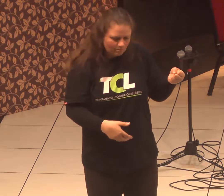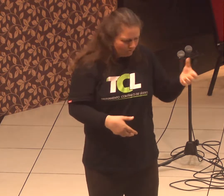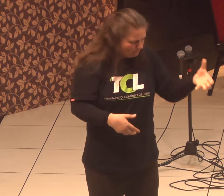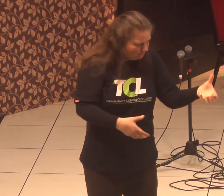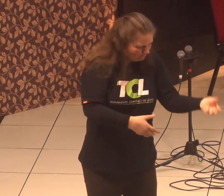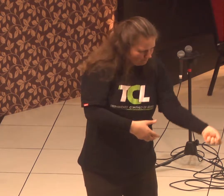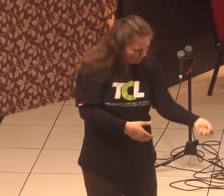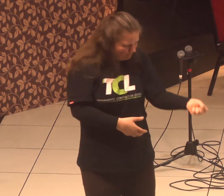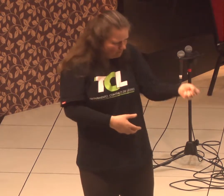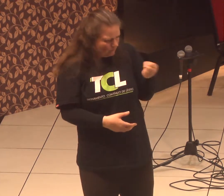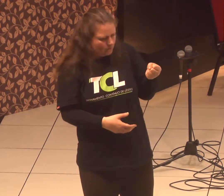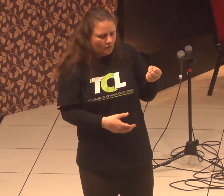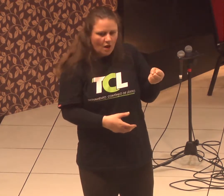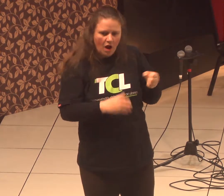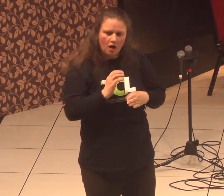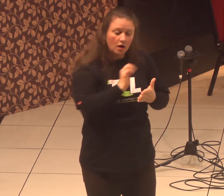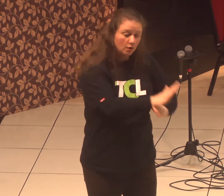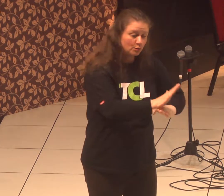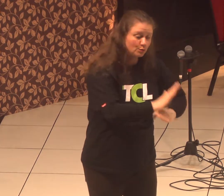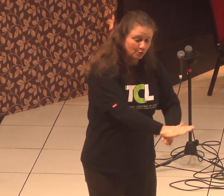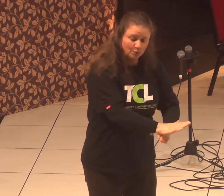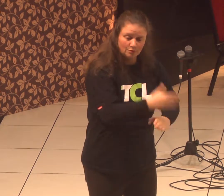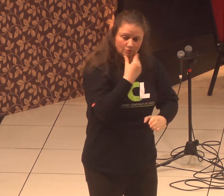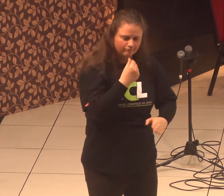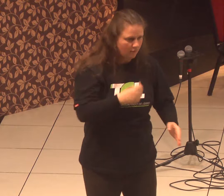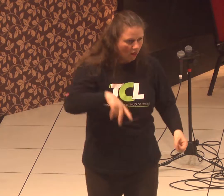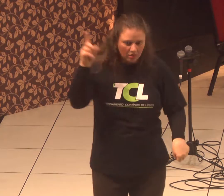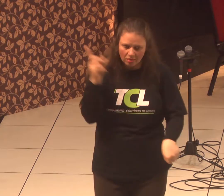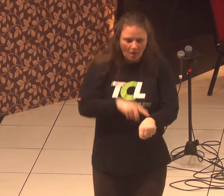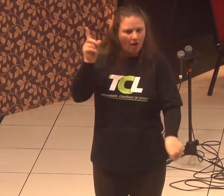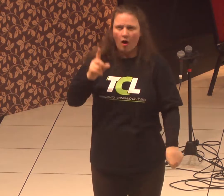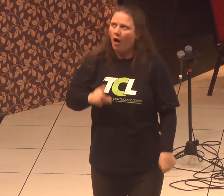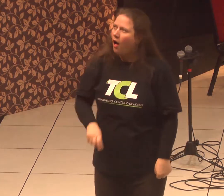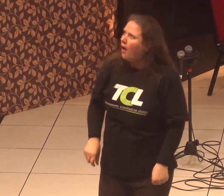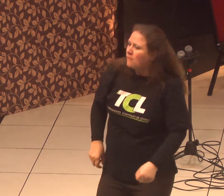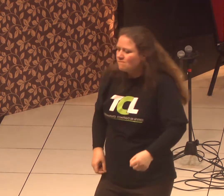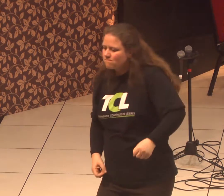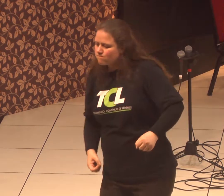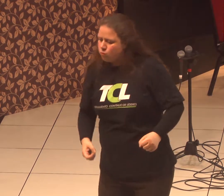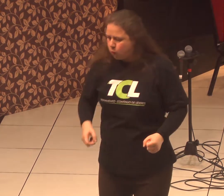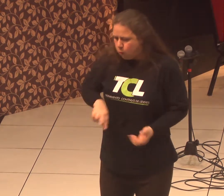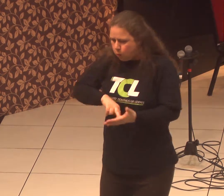ajudou-o a levantar-se, e imediatamente os pés e os